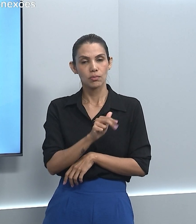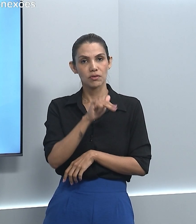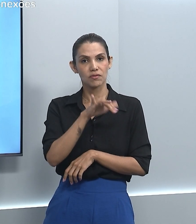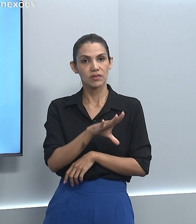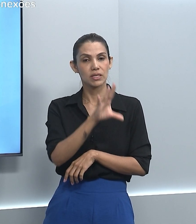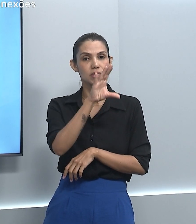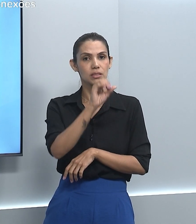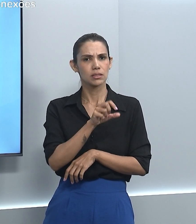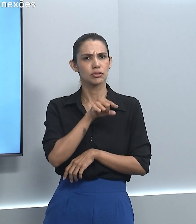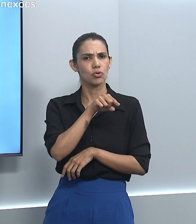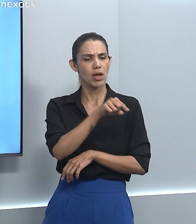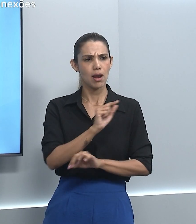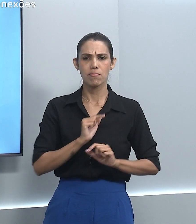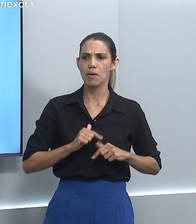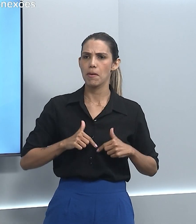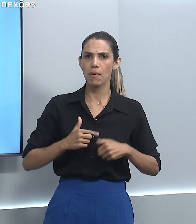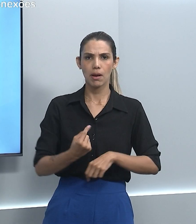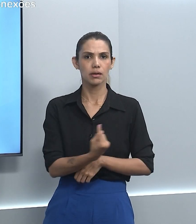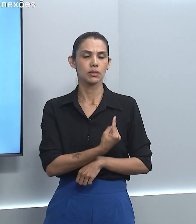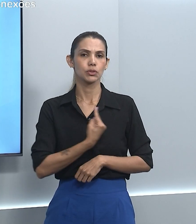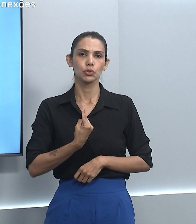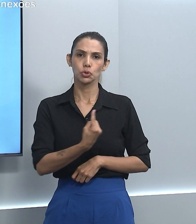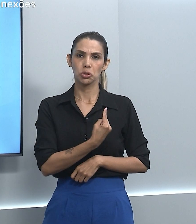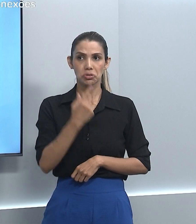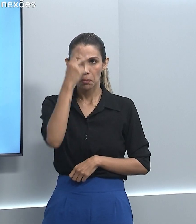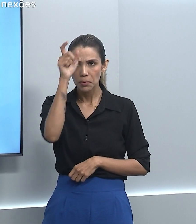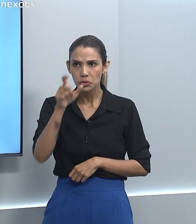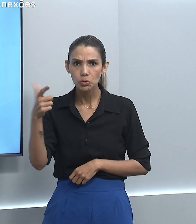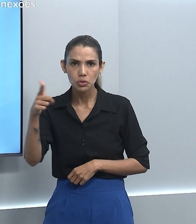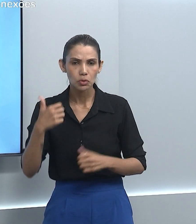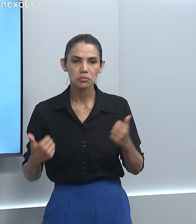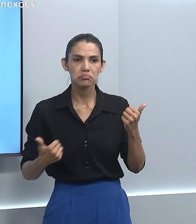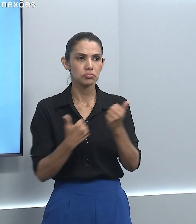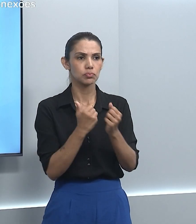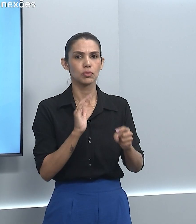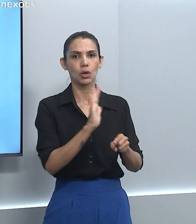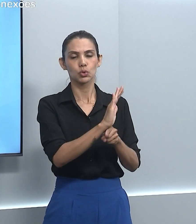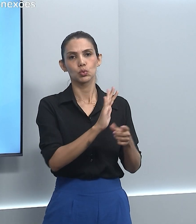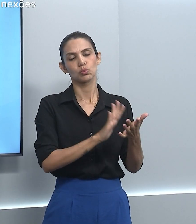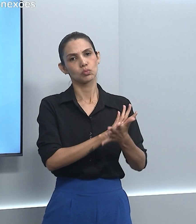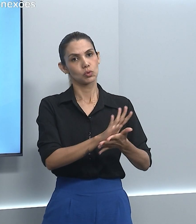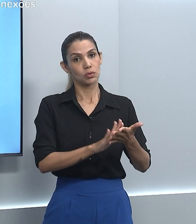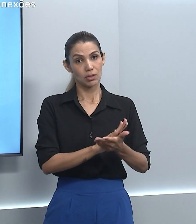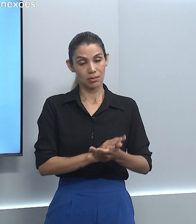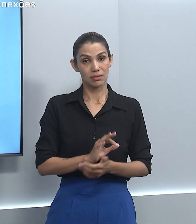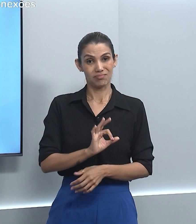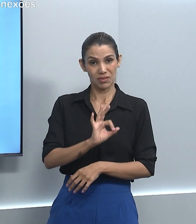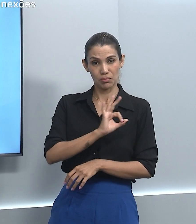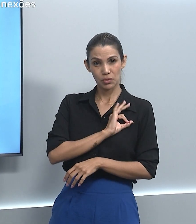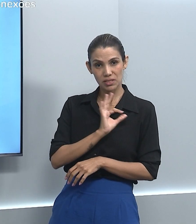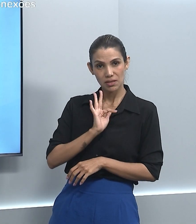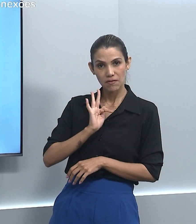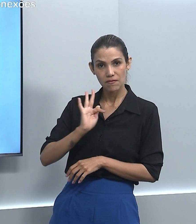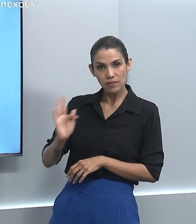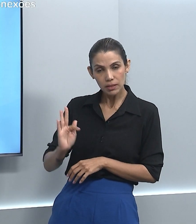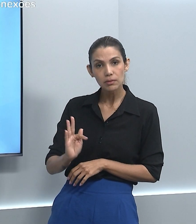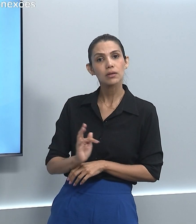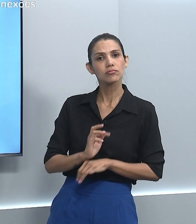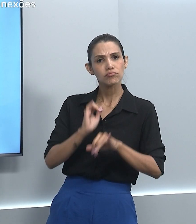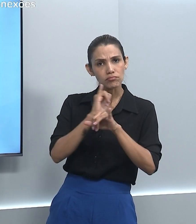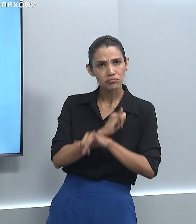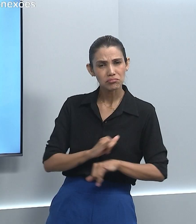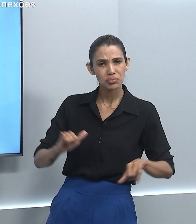França, agiu sozinho e não teve ajuda de terceiros. Segundo a PF, o atentado suicida